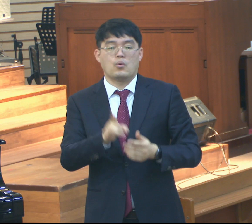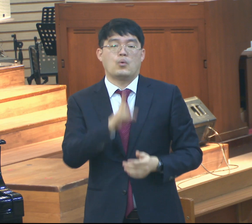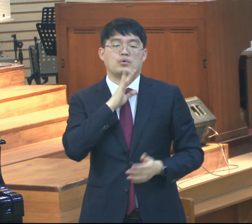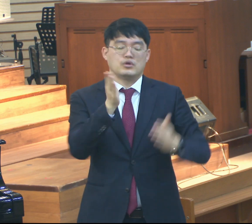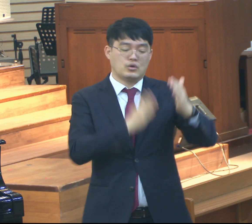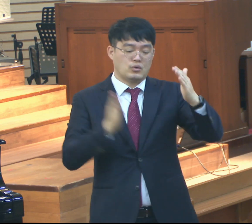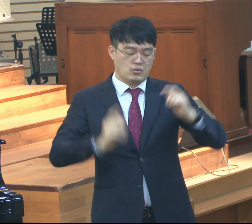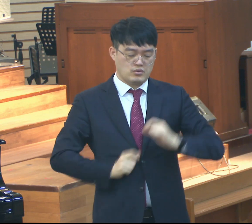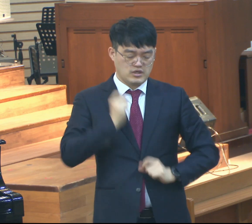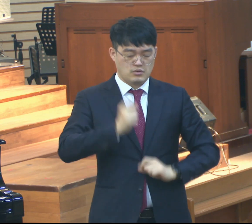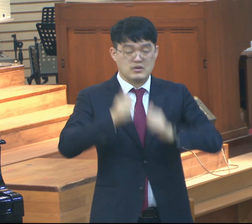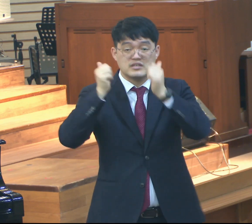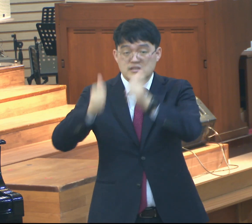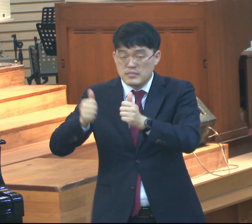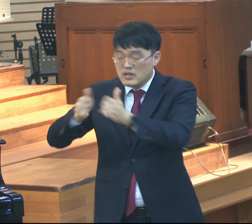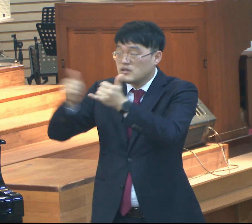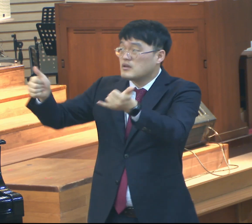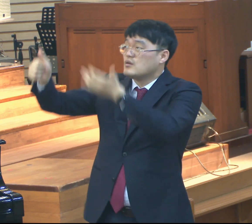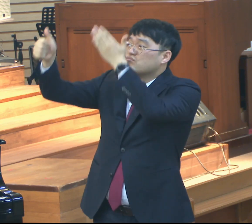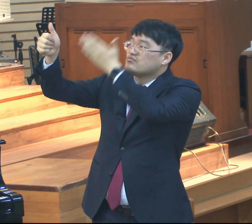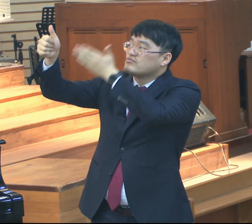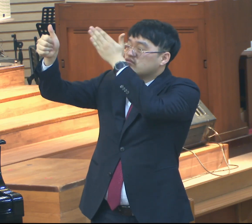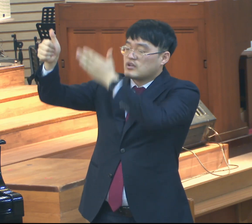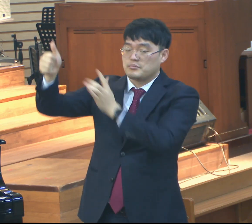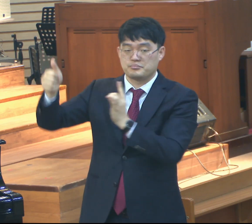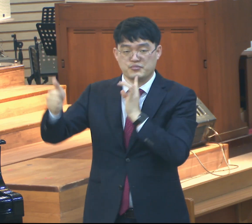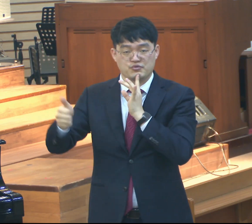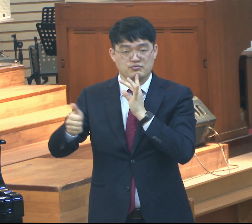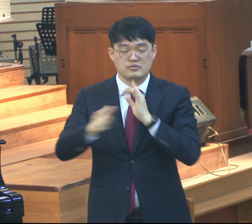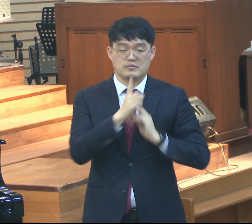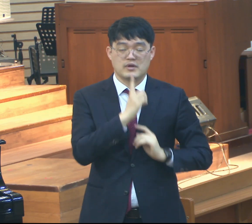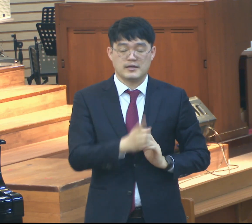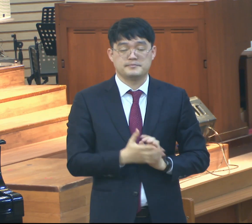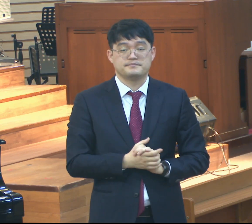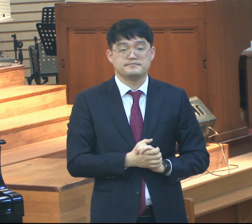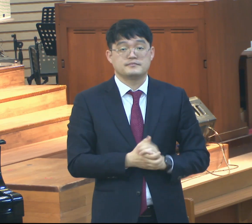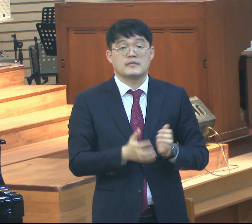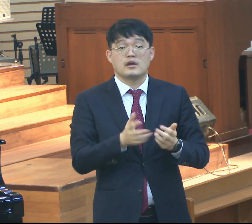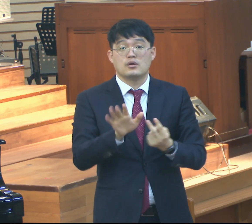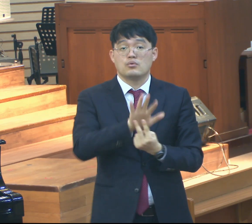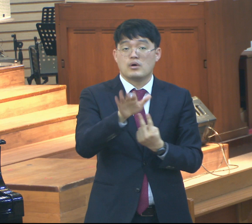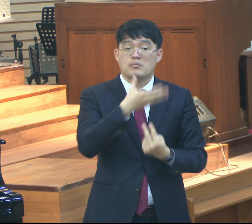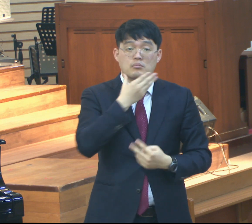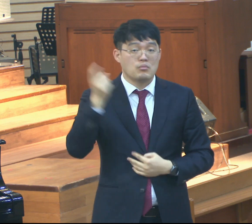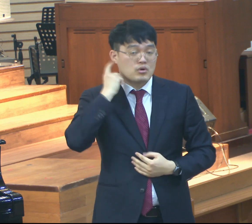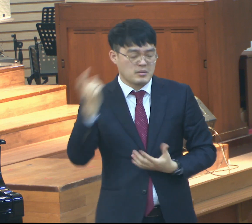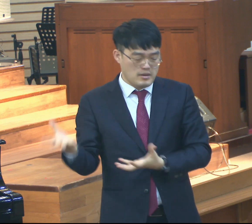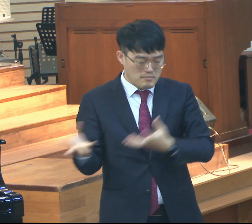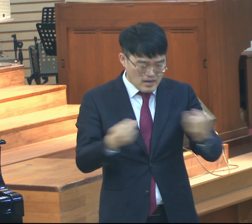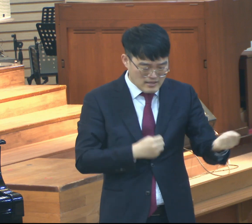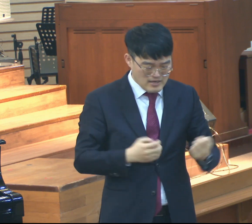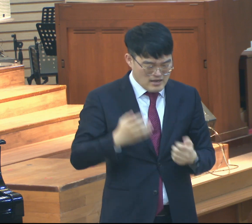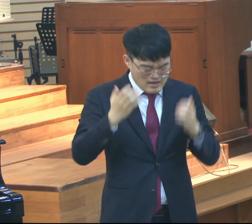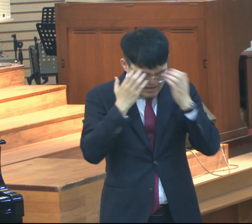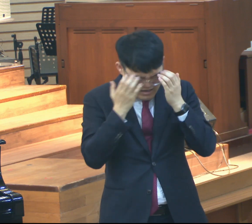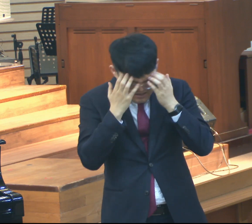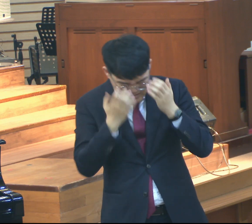이에게 부탁하신 분이라고 기록했습니다. 요한복음은 수많은 위협과 고통을 받던 1세기